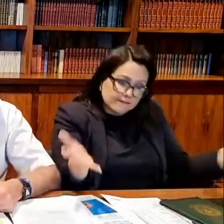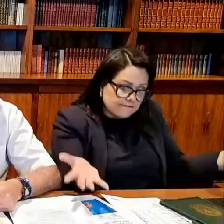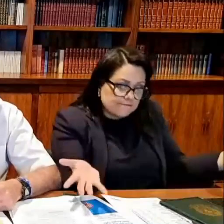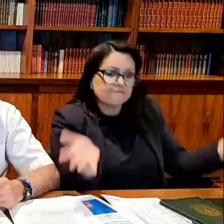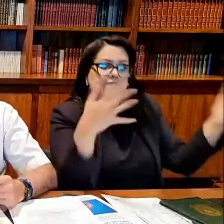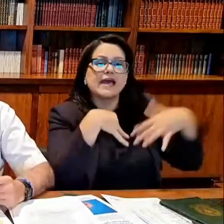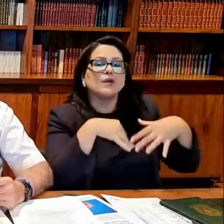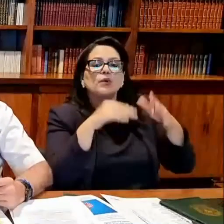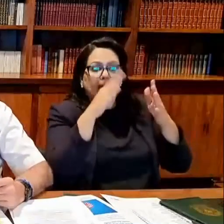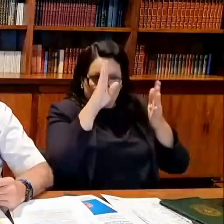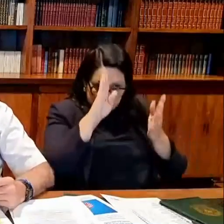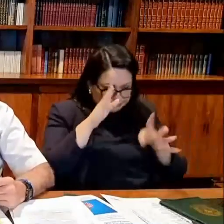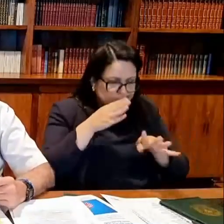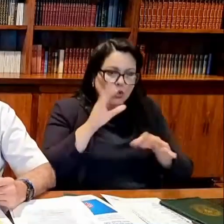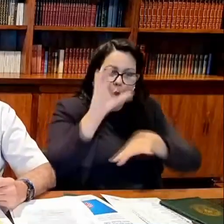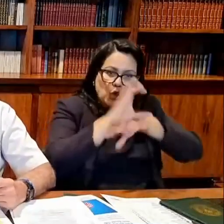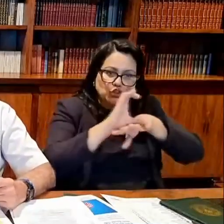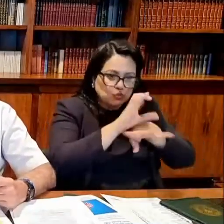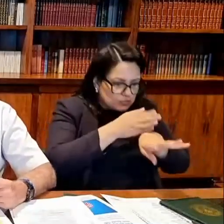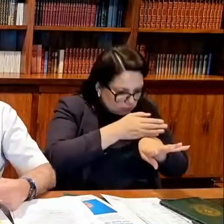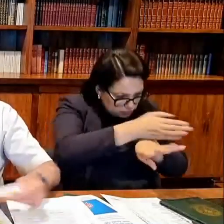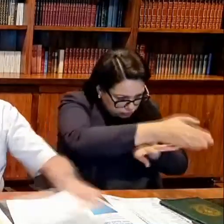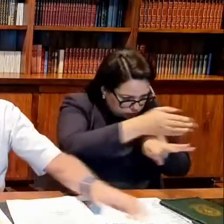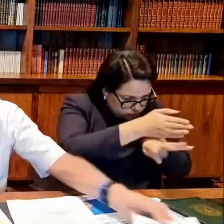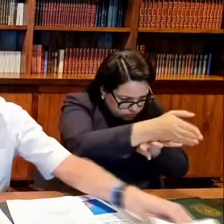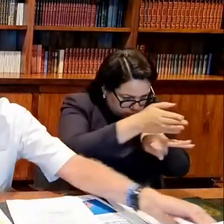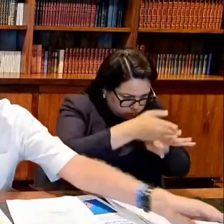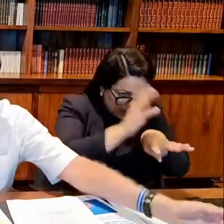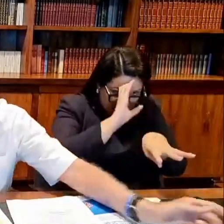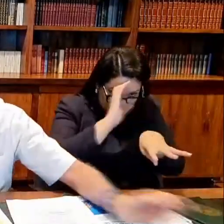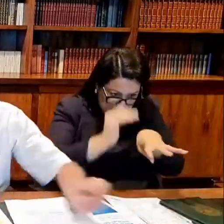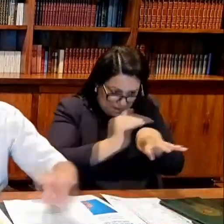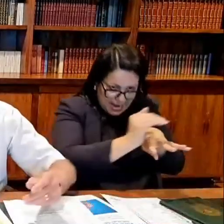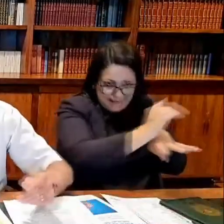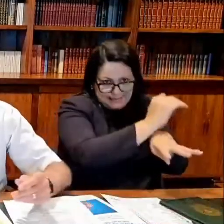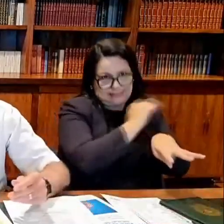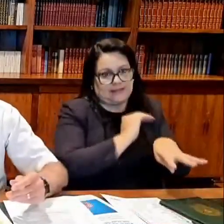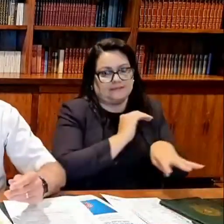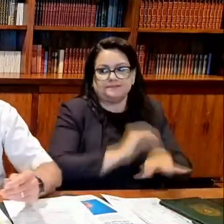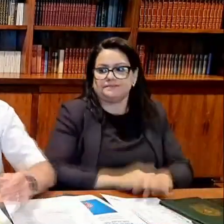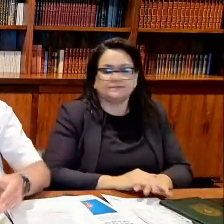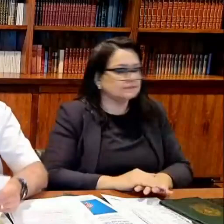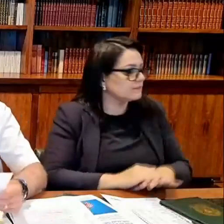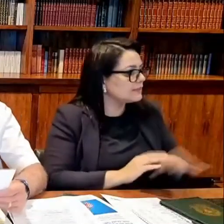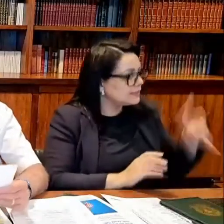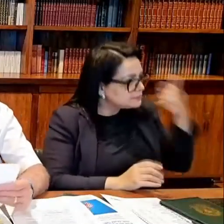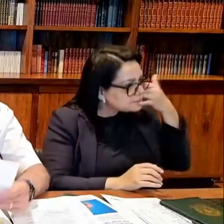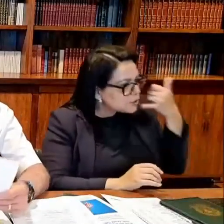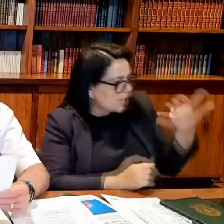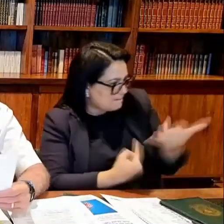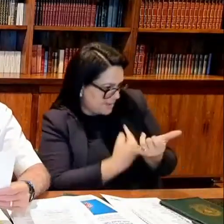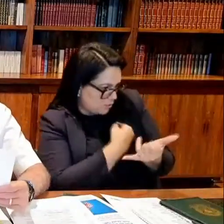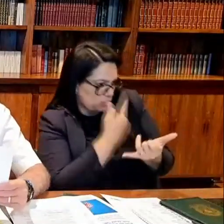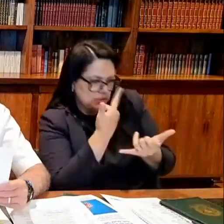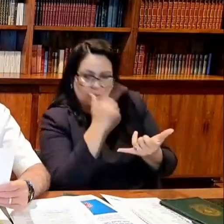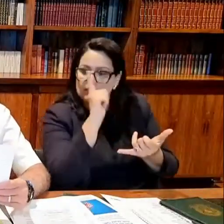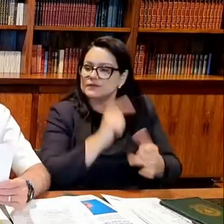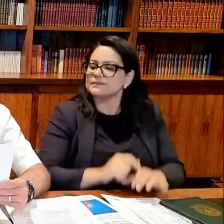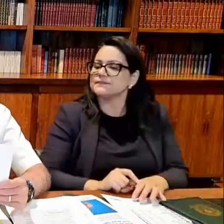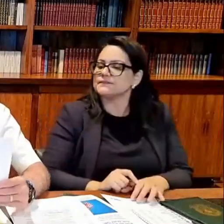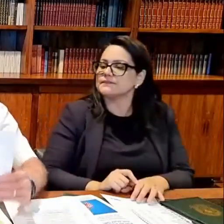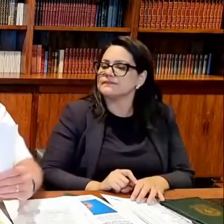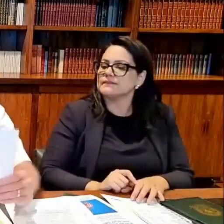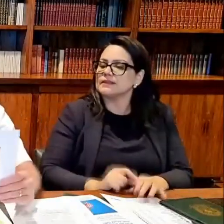processo eleitoral tranquilo por causa de atualizações que ele teria recebido de representantes das Forças Armadas que estariam